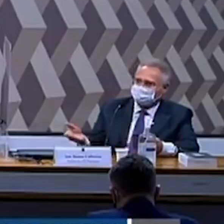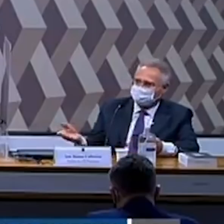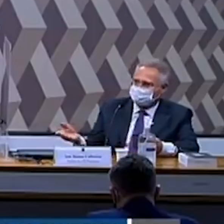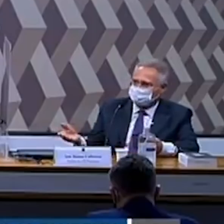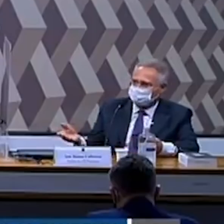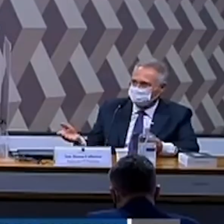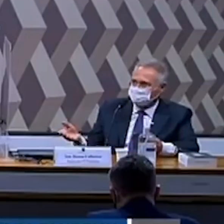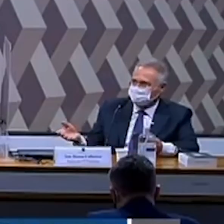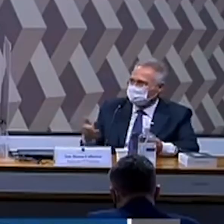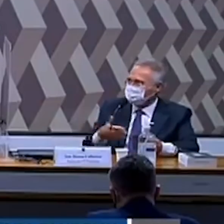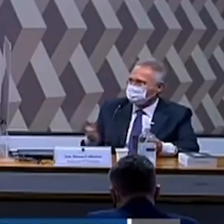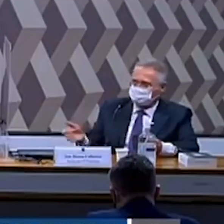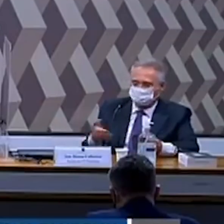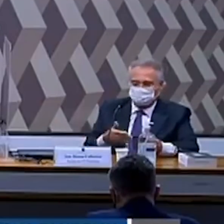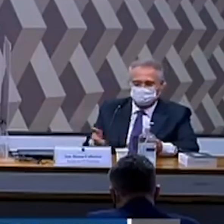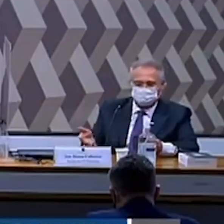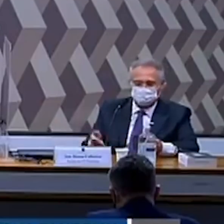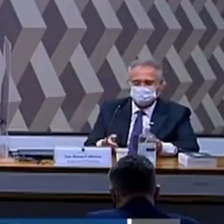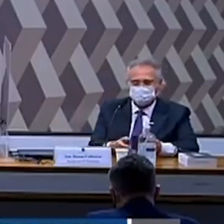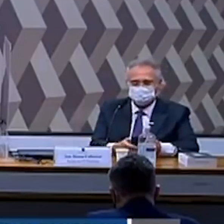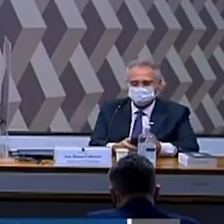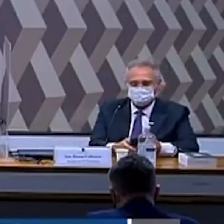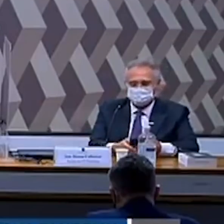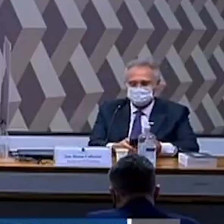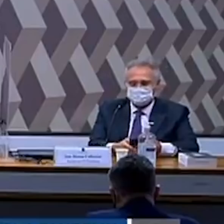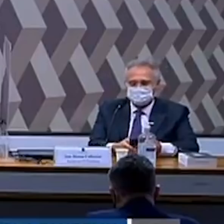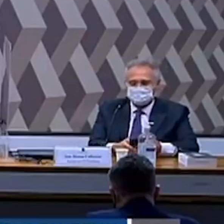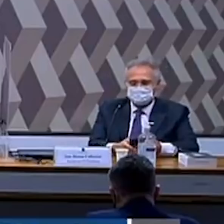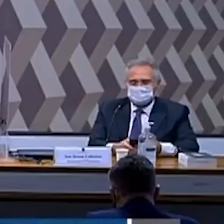de hoje à tarde, que aliás continua,